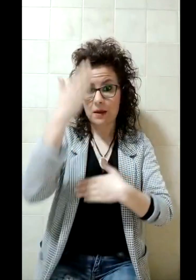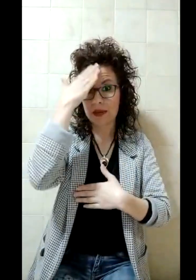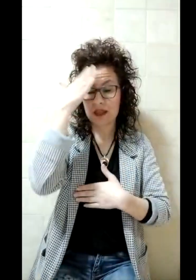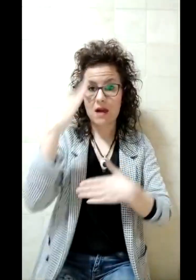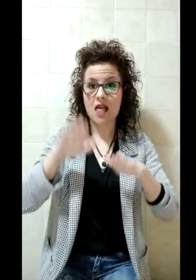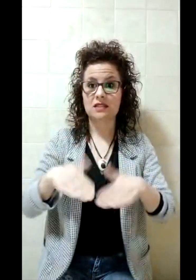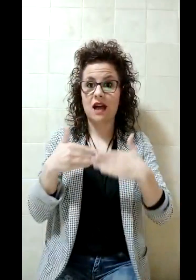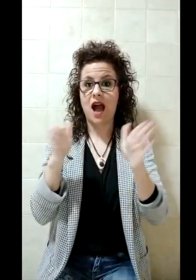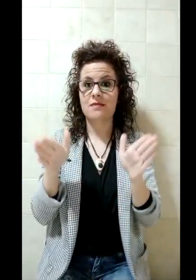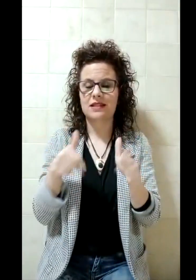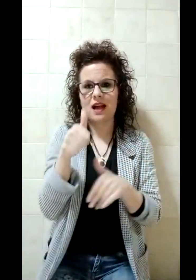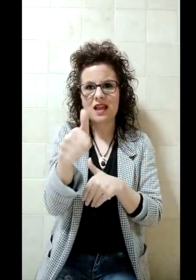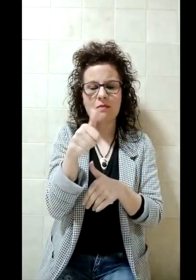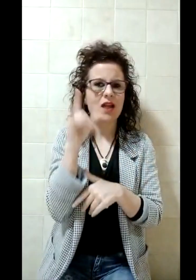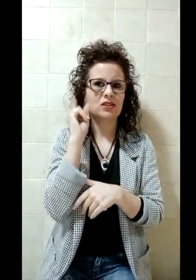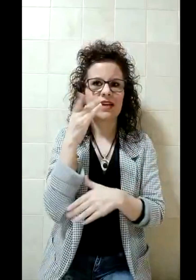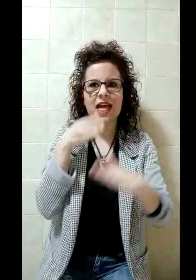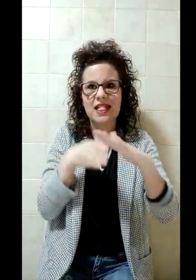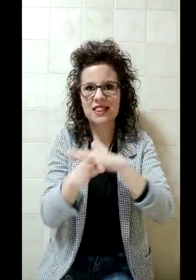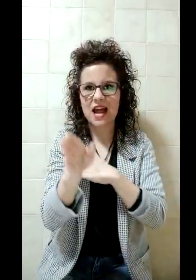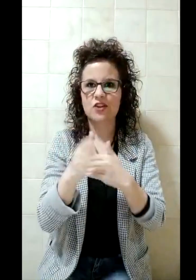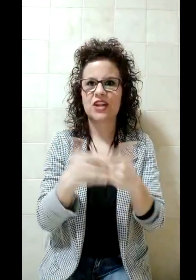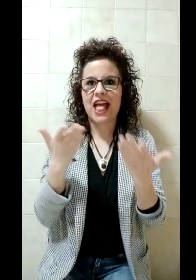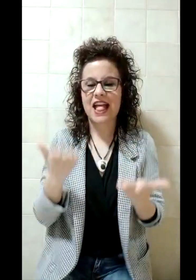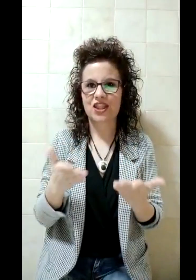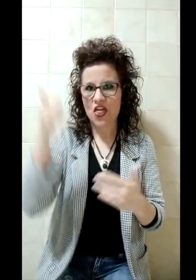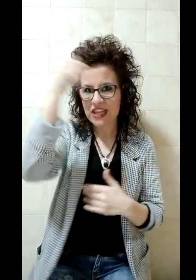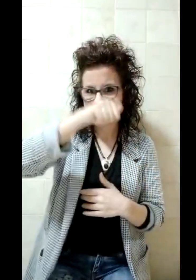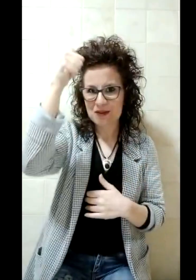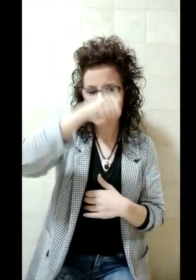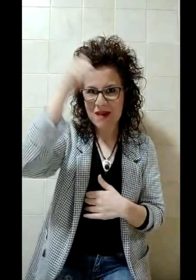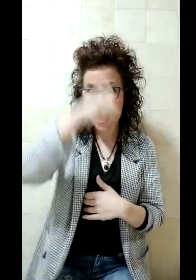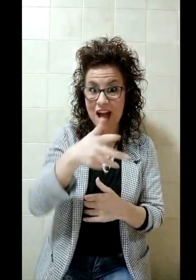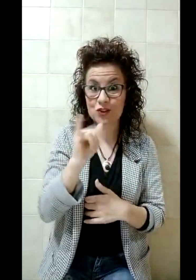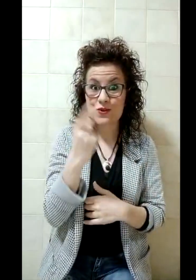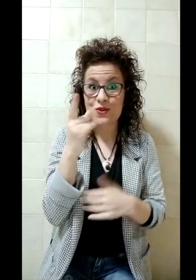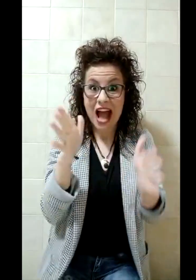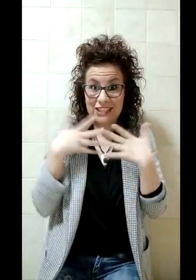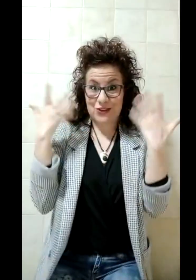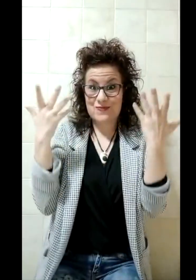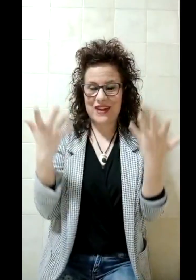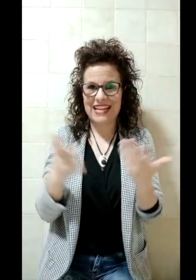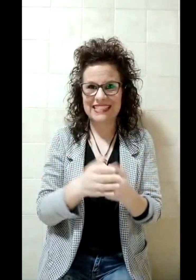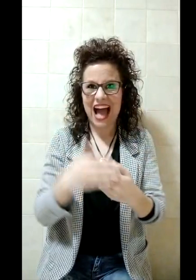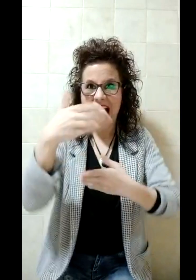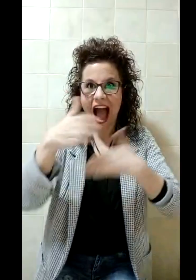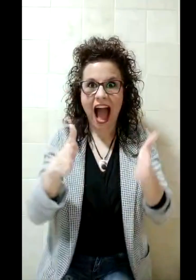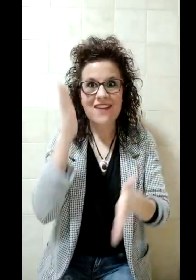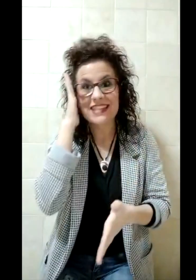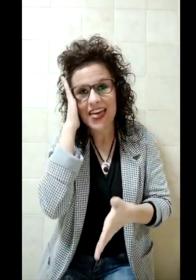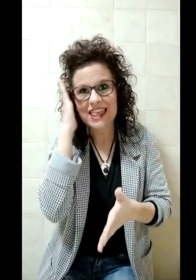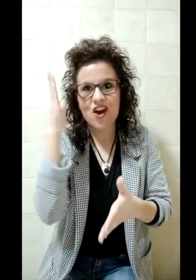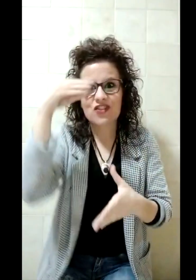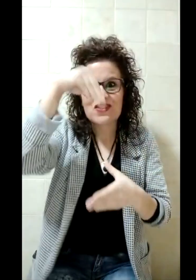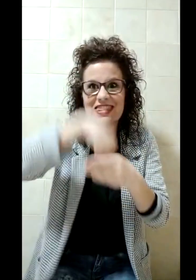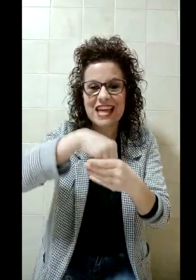puedes contagiar». La puerta principal estaba abierta. Llamaron al timbre y entraron. Entonces Mark tuvo